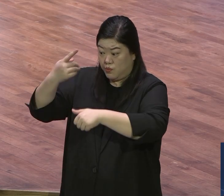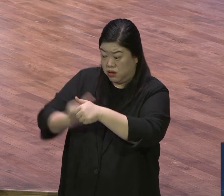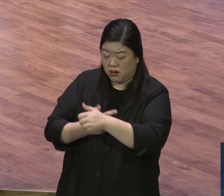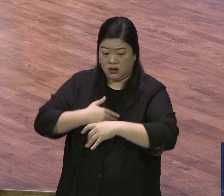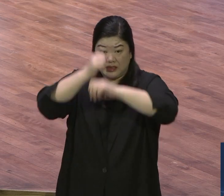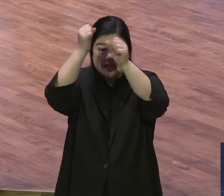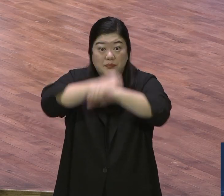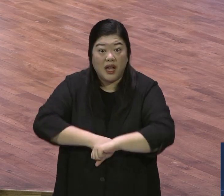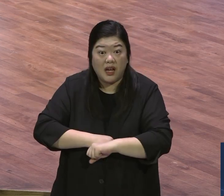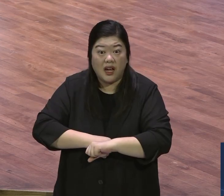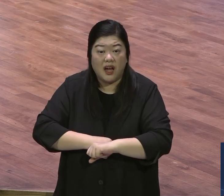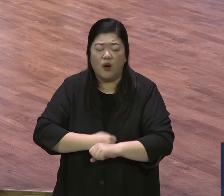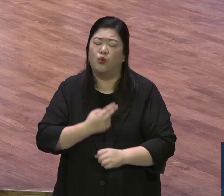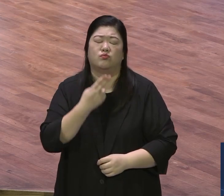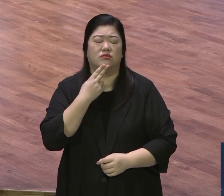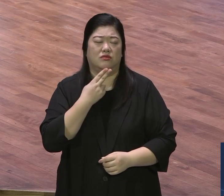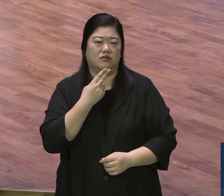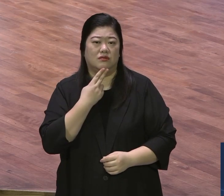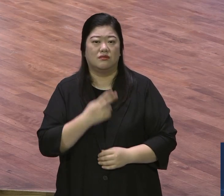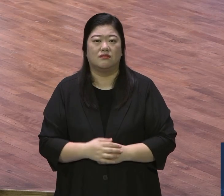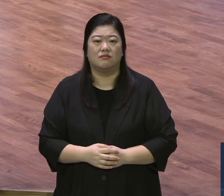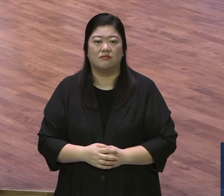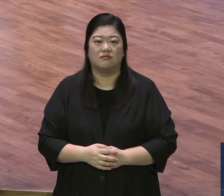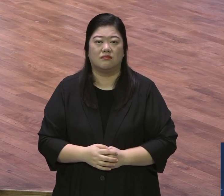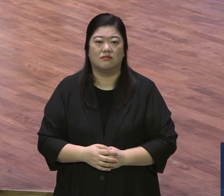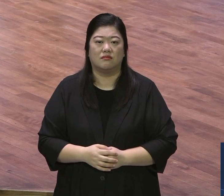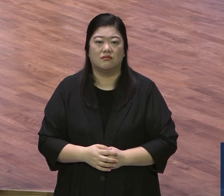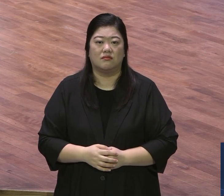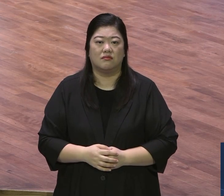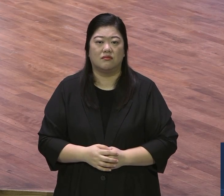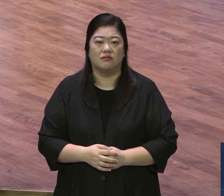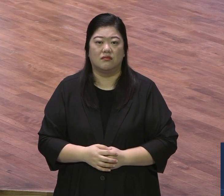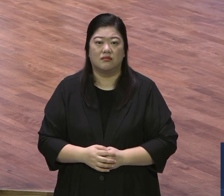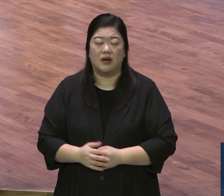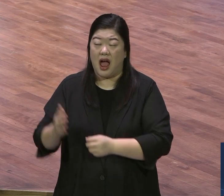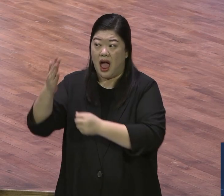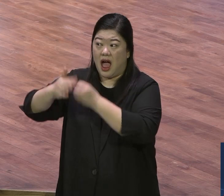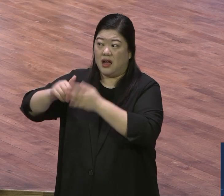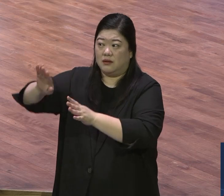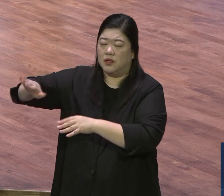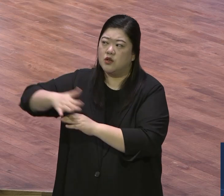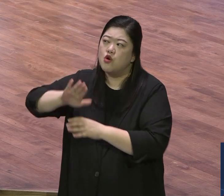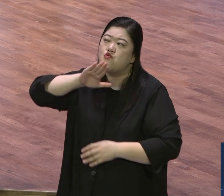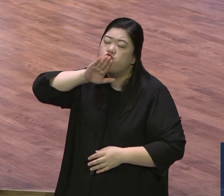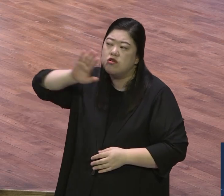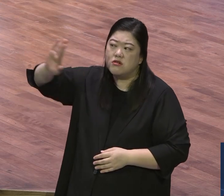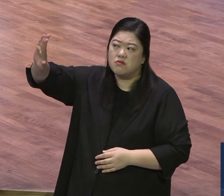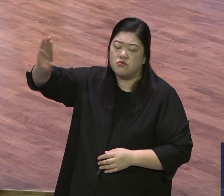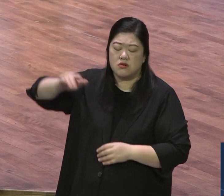세상에서 맨날 실패합니까 이거 하다가 치우고 저거 하다가 치우고 물론 거기도 하나는 꽤 있겠지요.